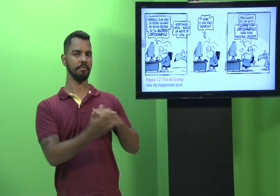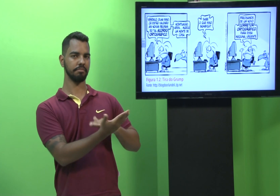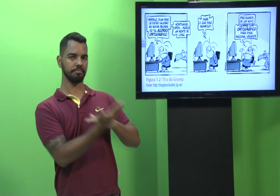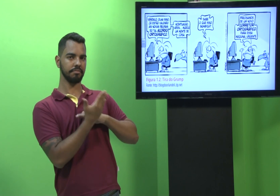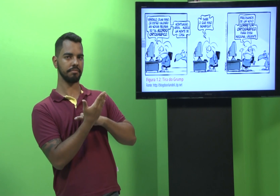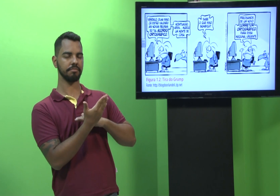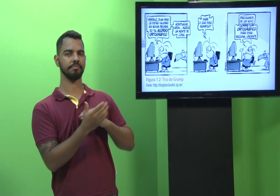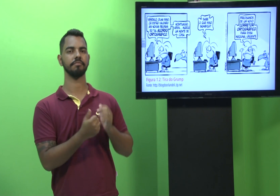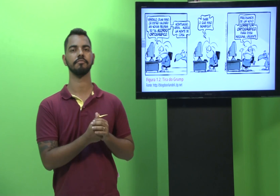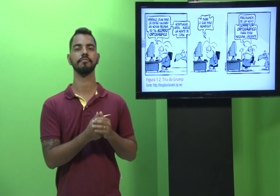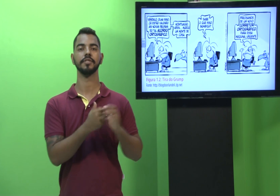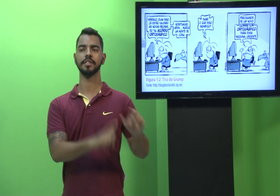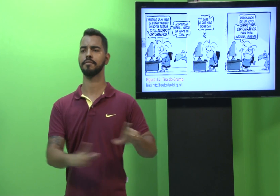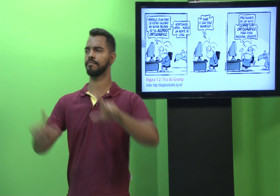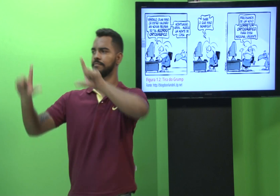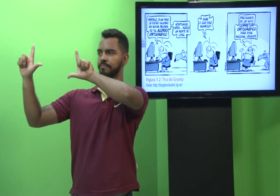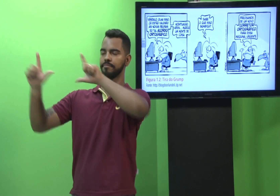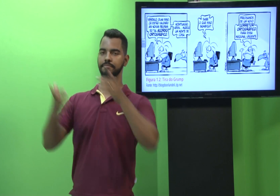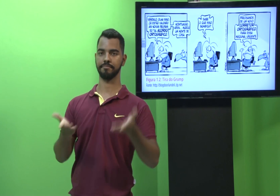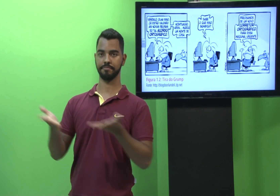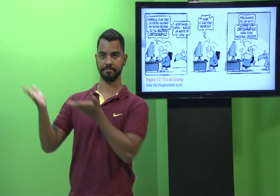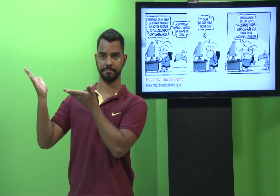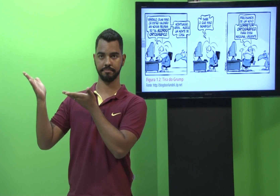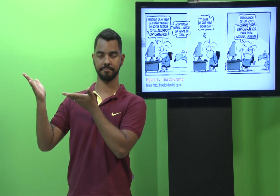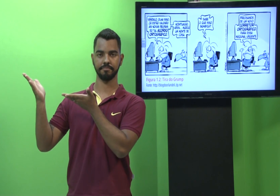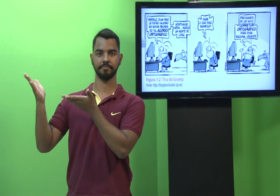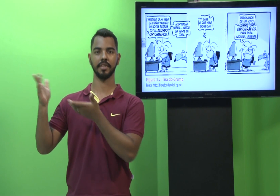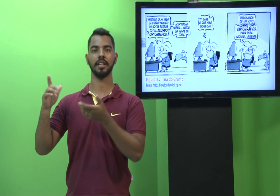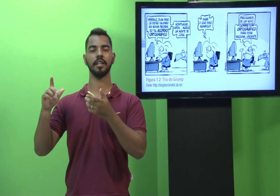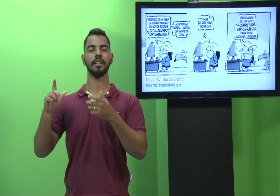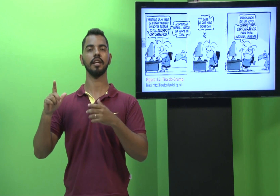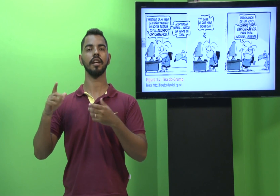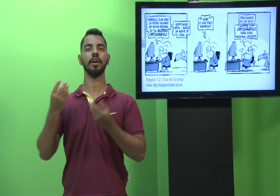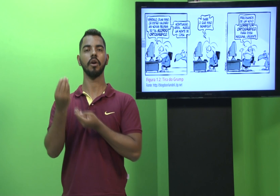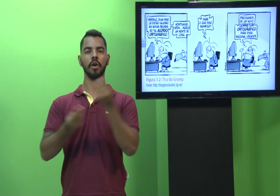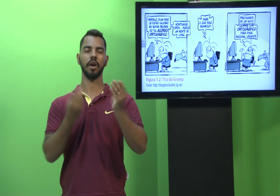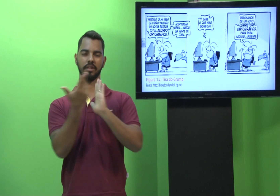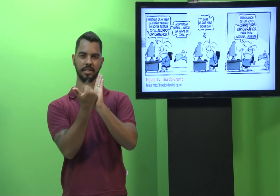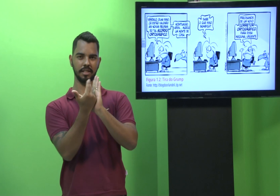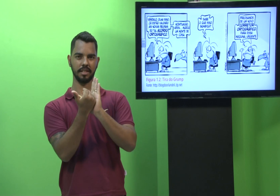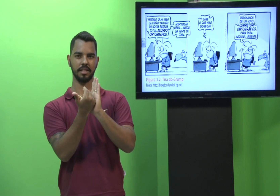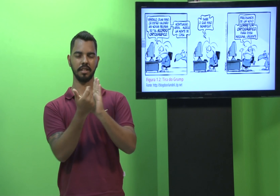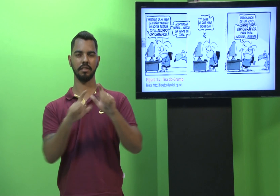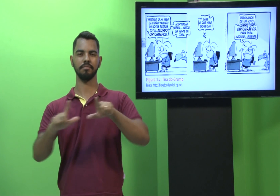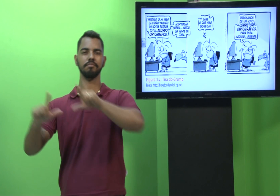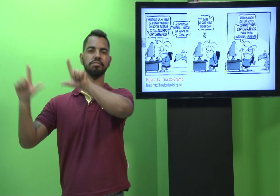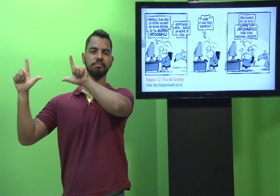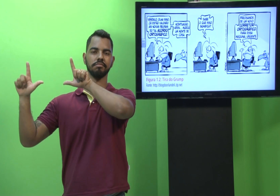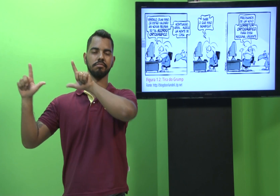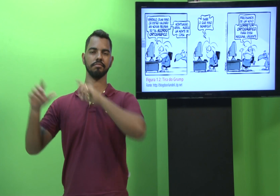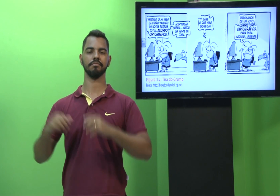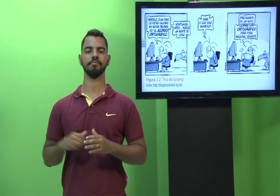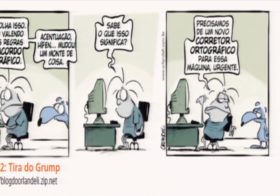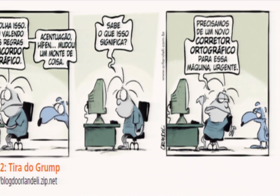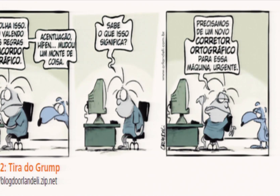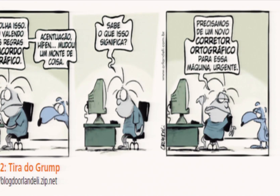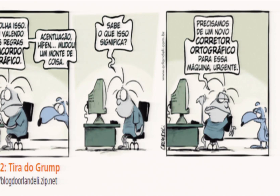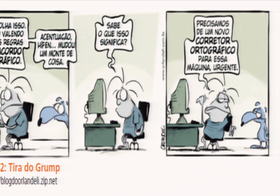tira do Grump. Diz o seguinte: vândalo, olha isso, já estão valendo